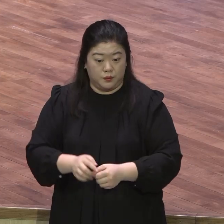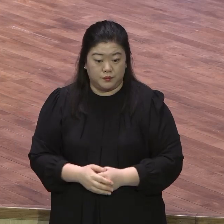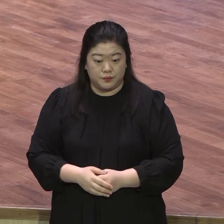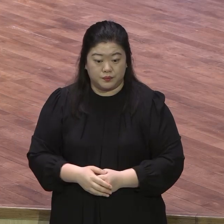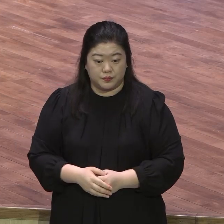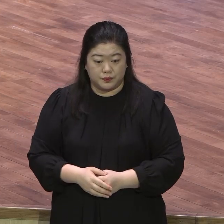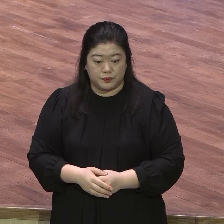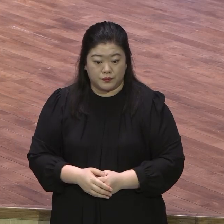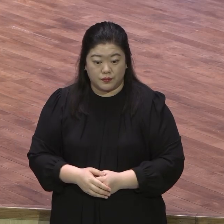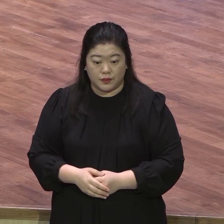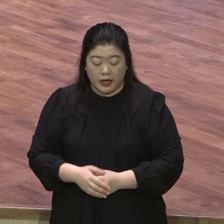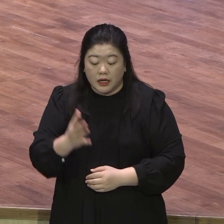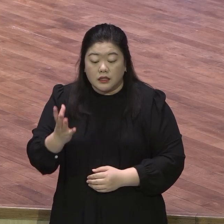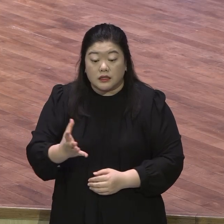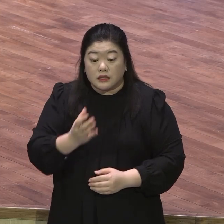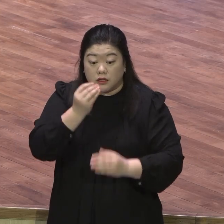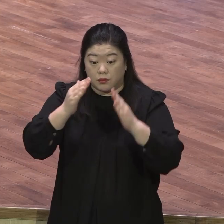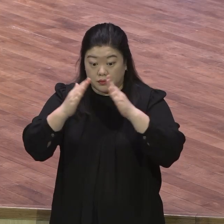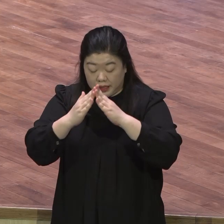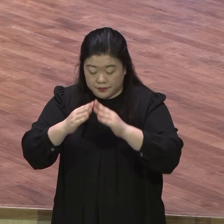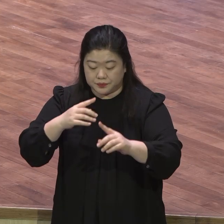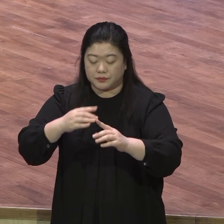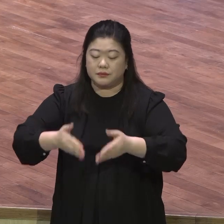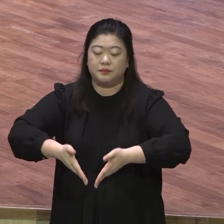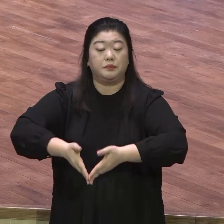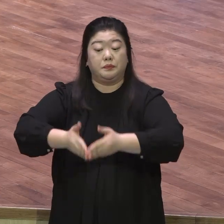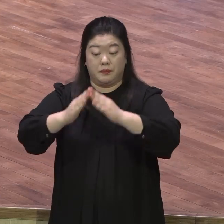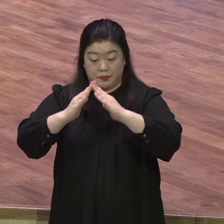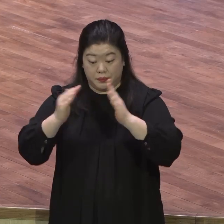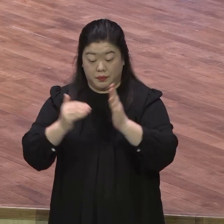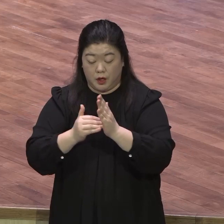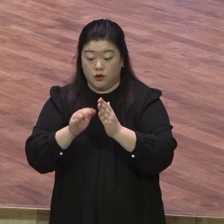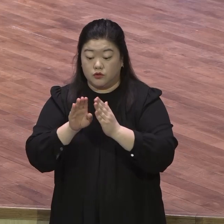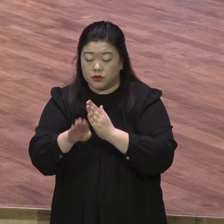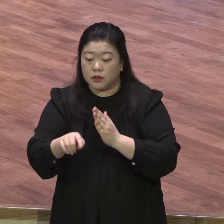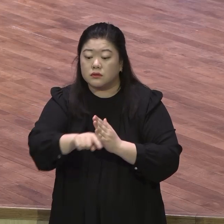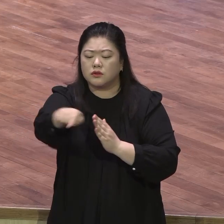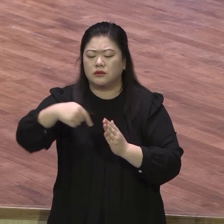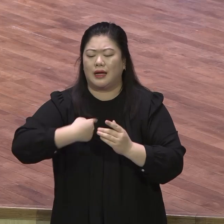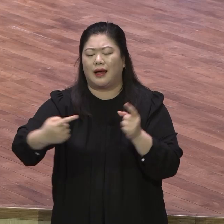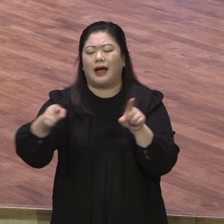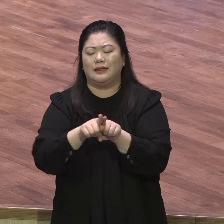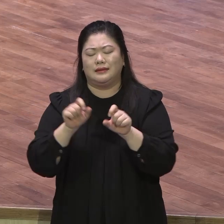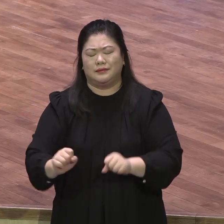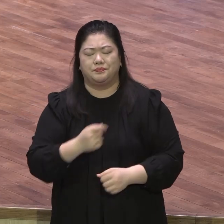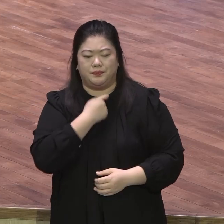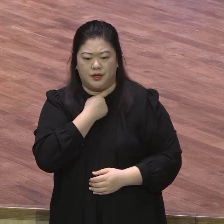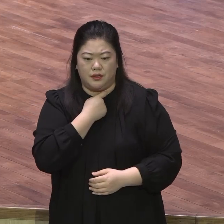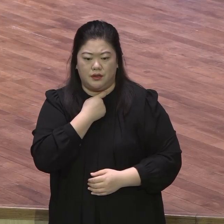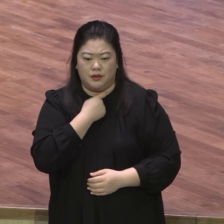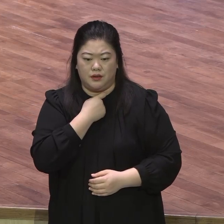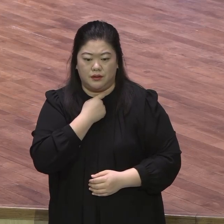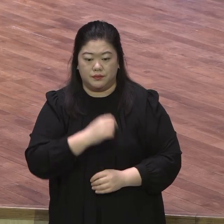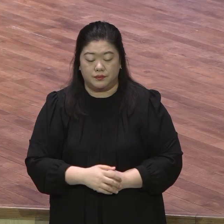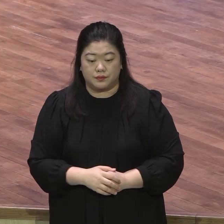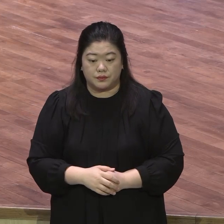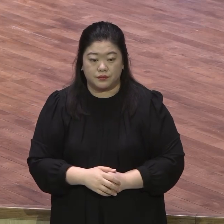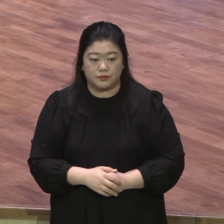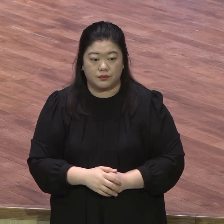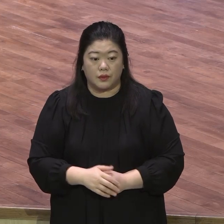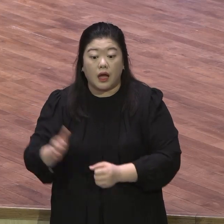자기 백성들과 함께 가시기를 원하시는 것처럼 출국의 목적이고요. 여러분